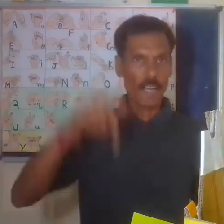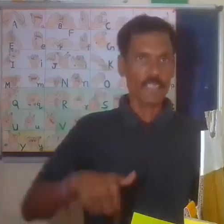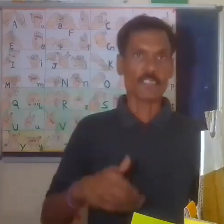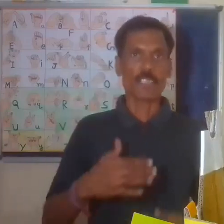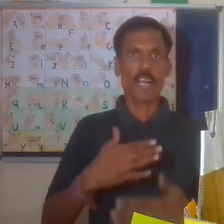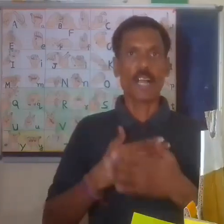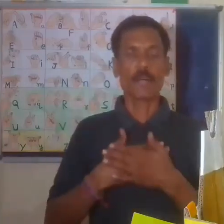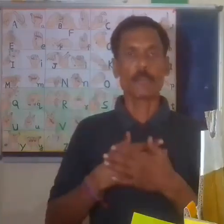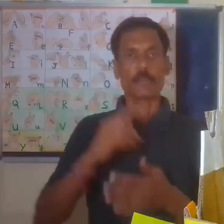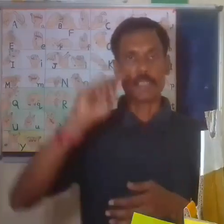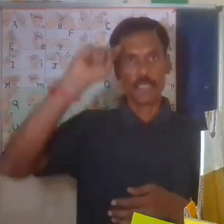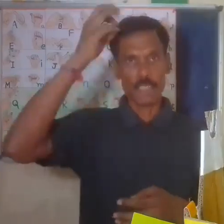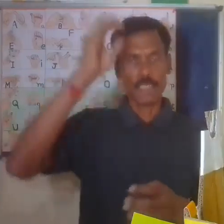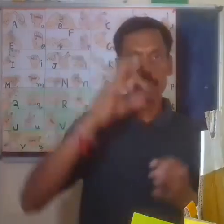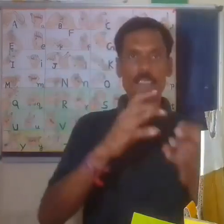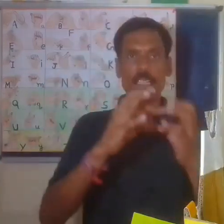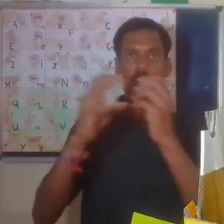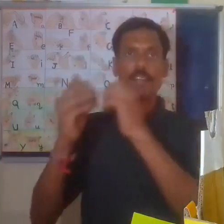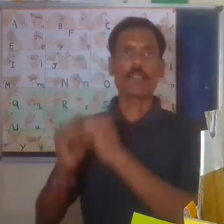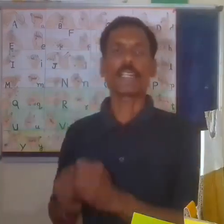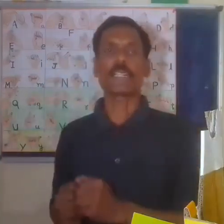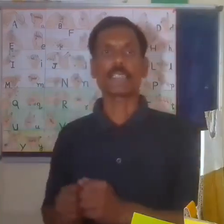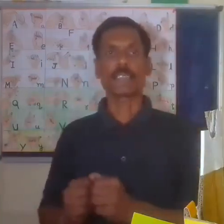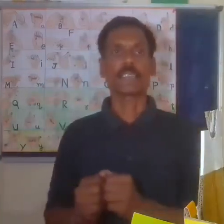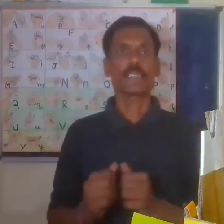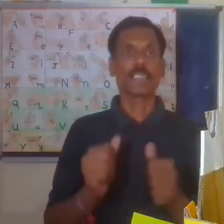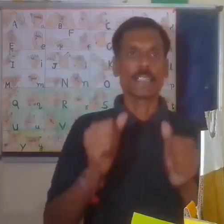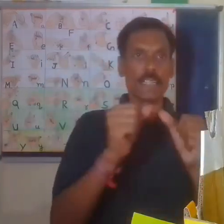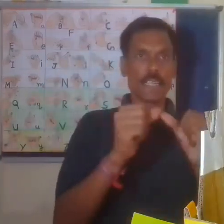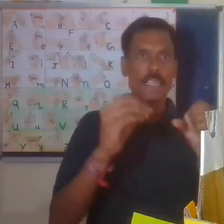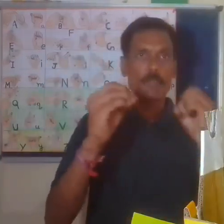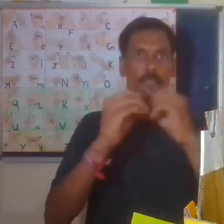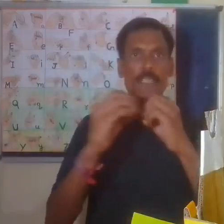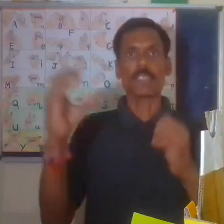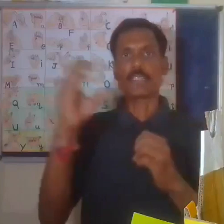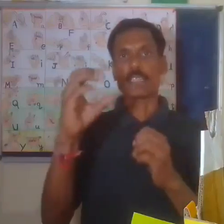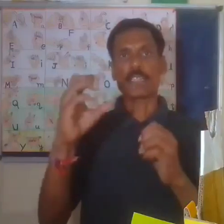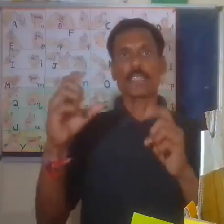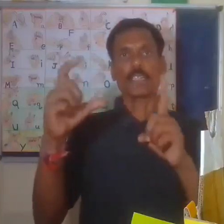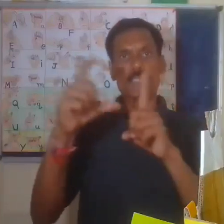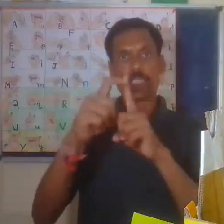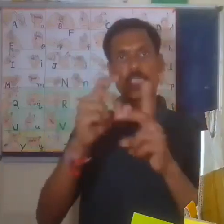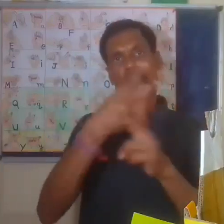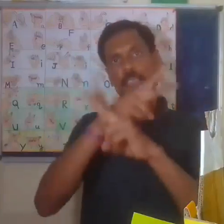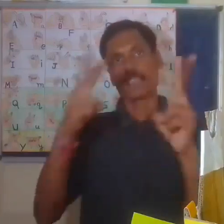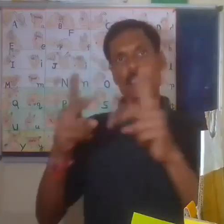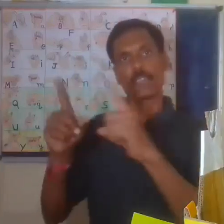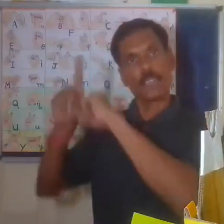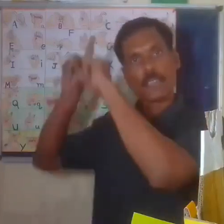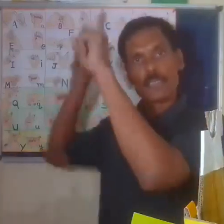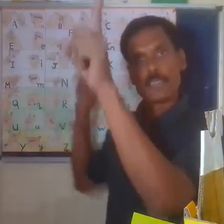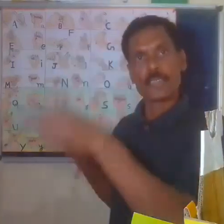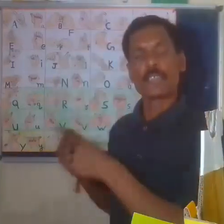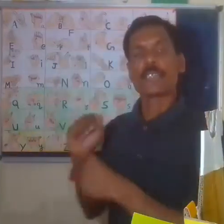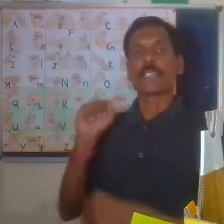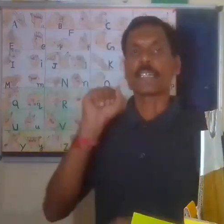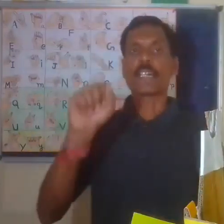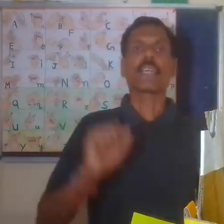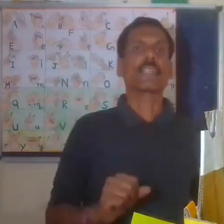आज हम इंग्लिश अल्फाबेट ए बी सी डी के